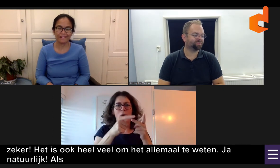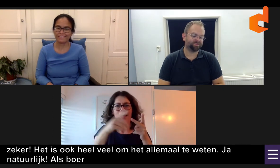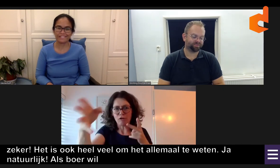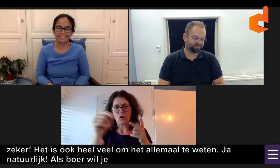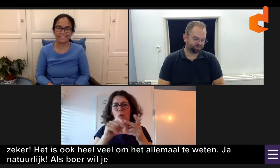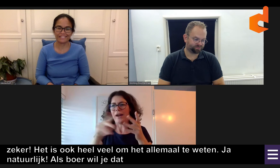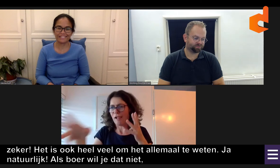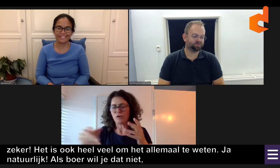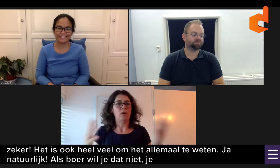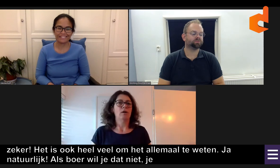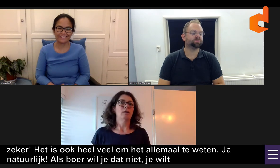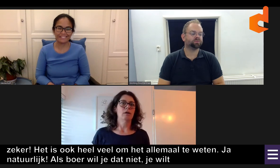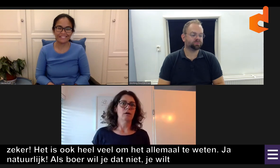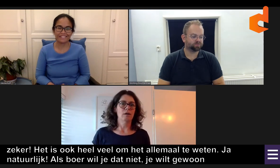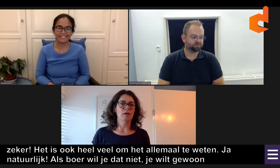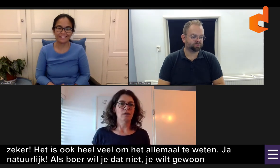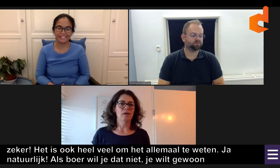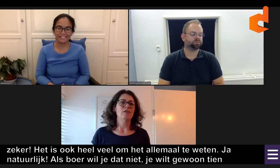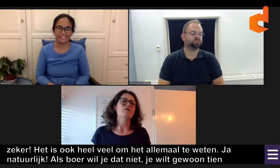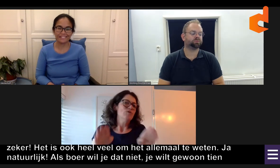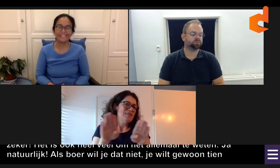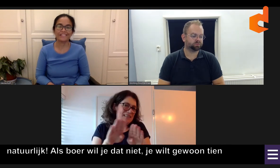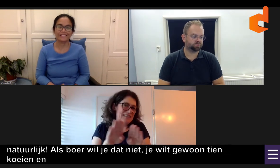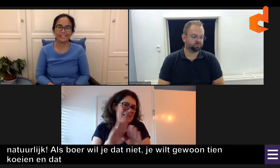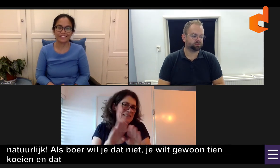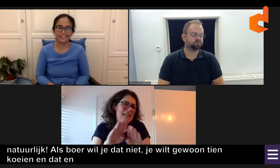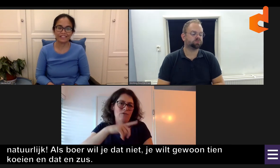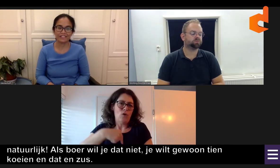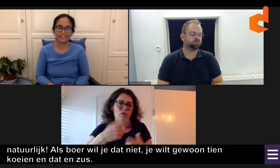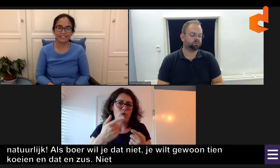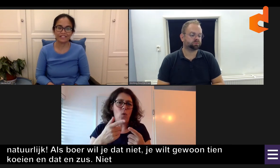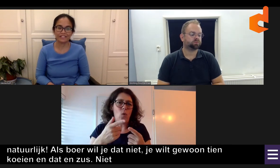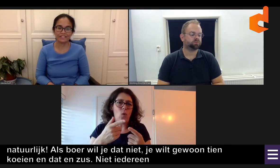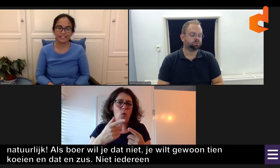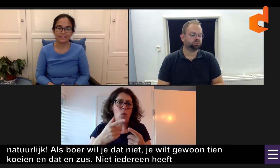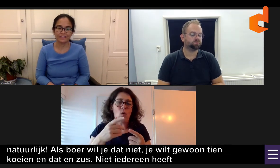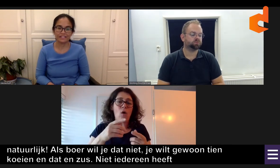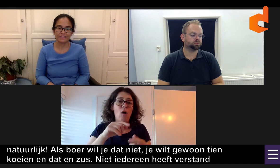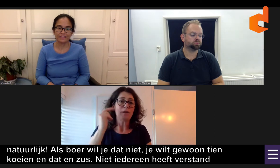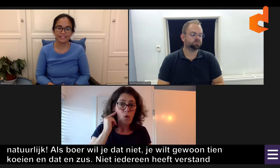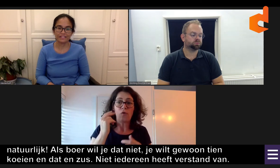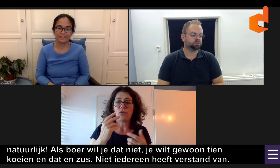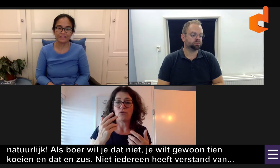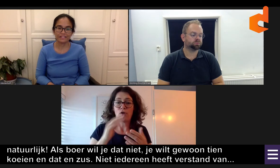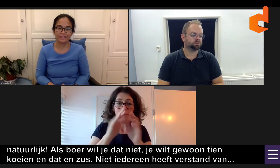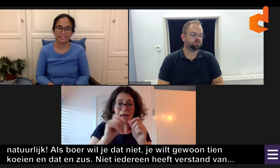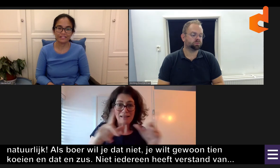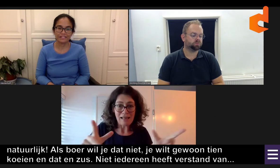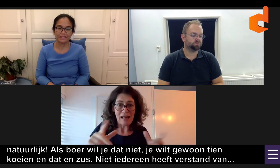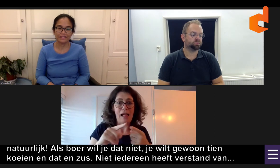wil gewoon 10 koeien, je wil dit, je wil dat, je wil zus. Dus niet iedereen heeft verstand van Hetzelfde voor ons geldt het natuurlijk ook een beetje. Hè?